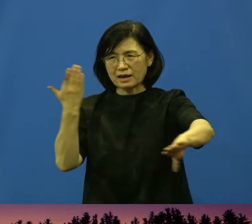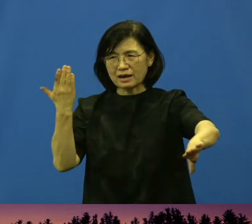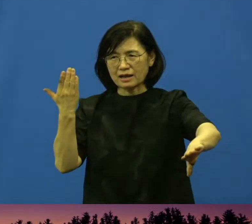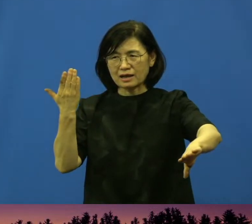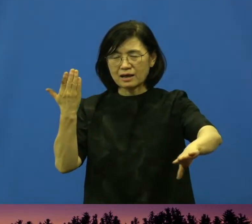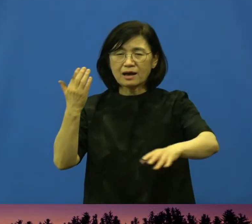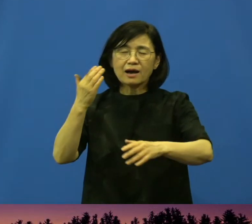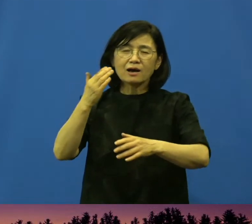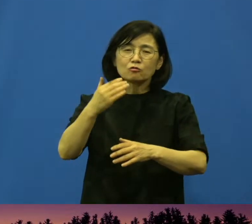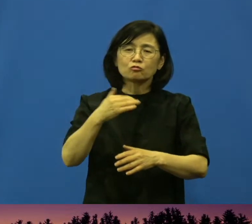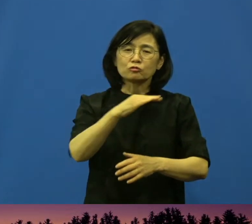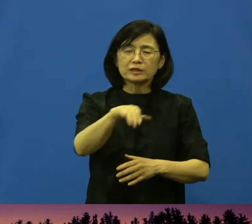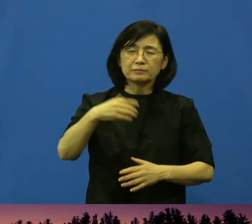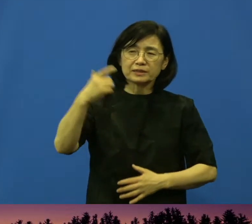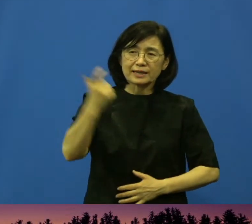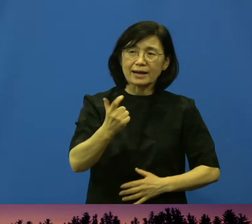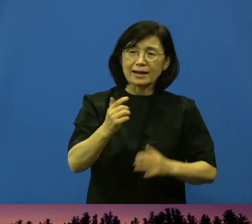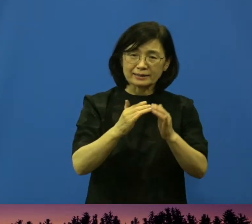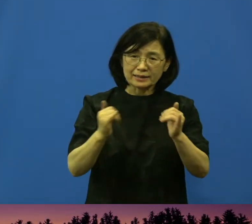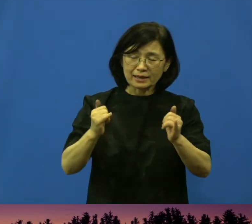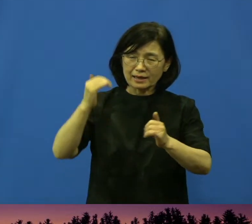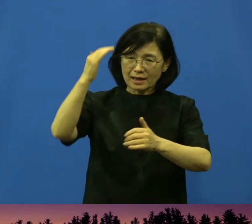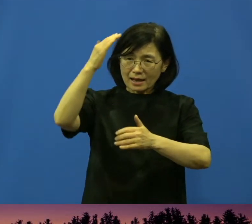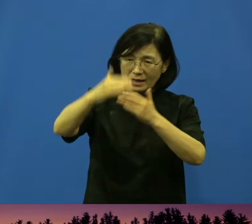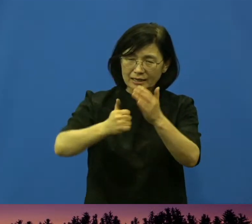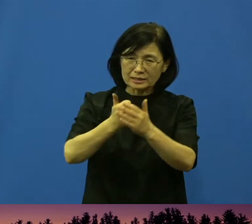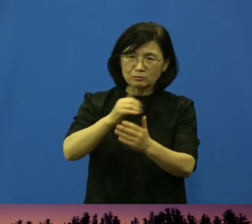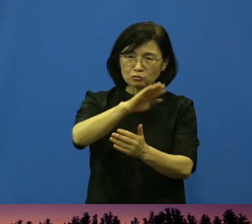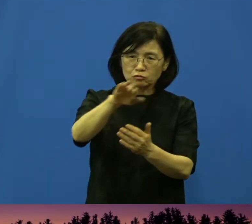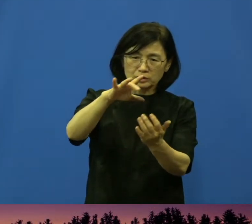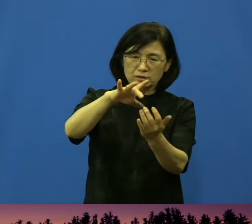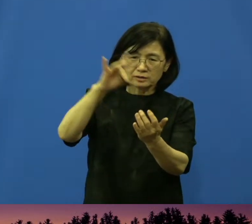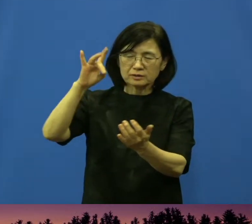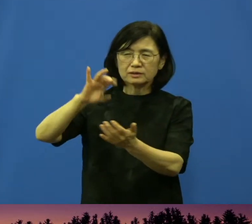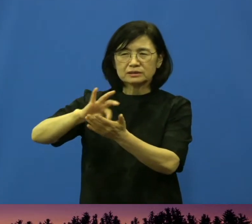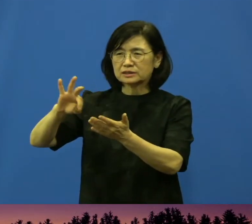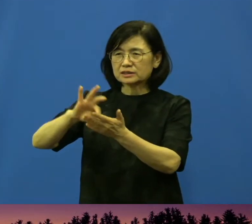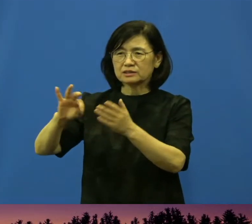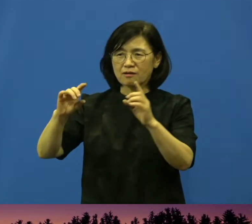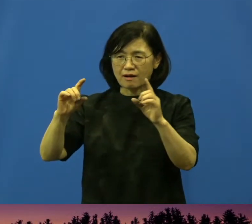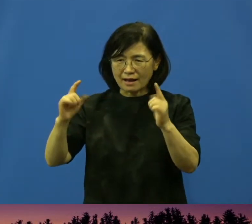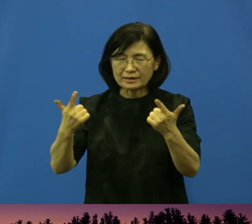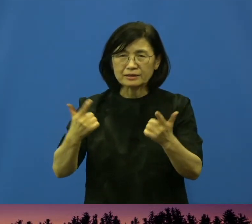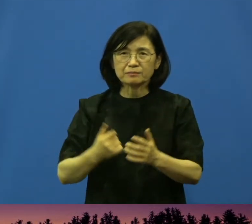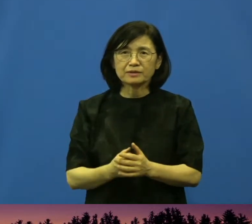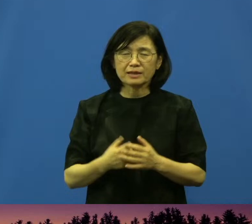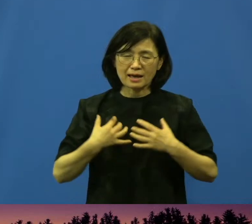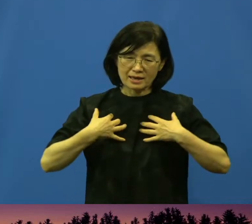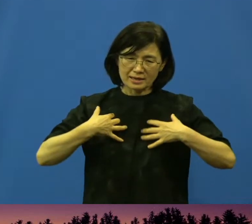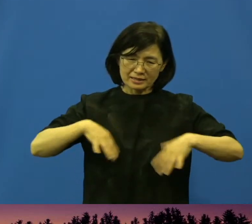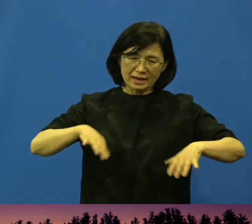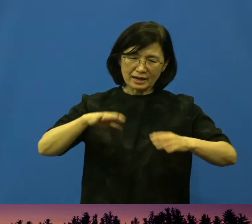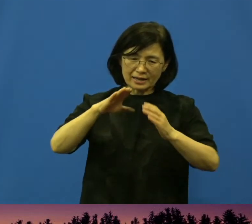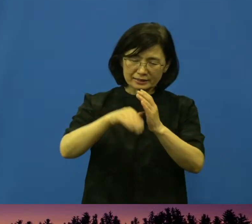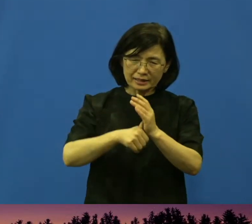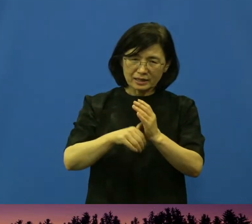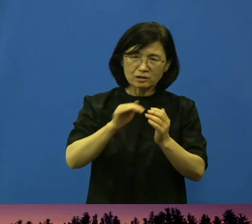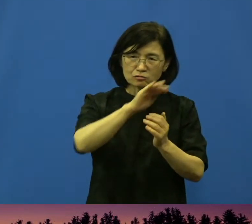쓰시는 게 아니에요. 하나님, 우리의 힘이 있으면 힘을 다 빼고 난 다음에 쓰세요. 연약할 때 우리를 부르세요.